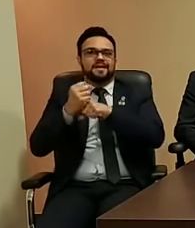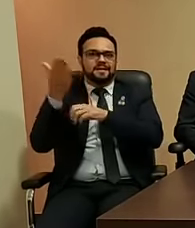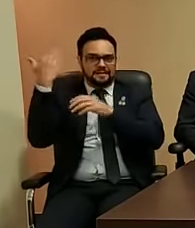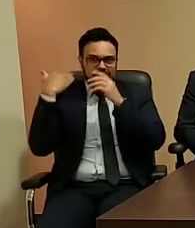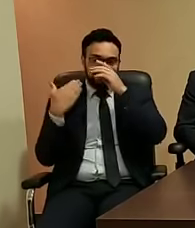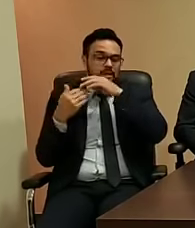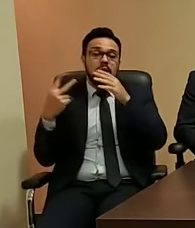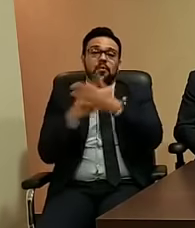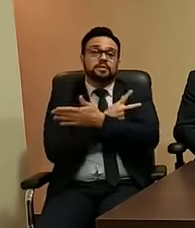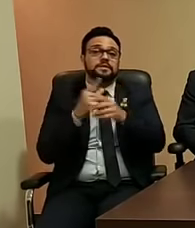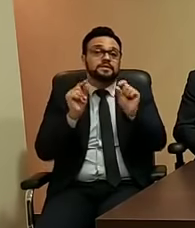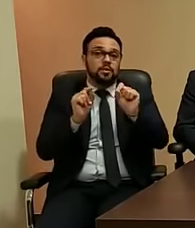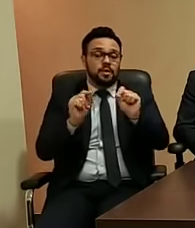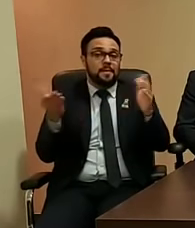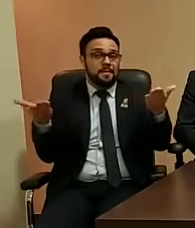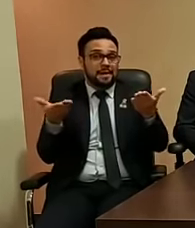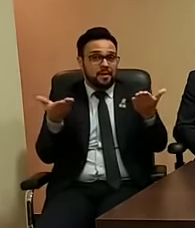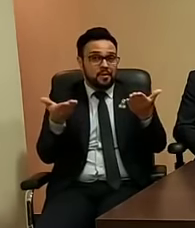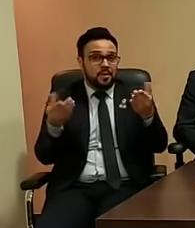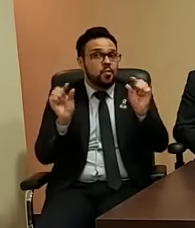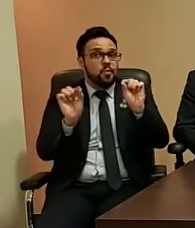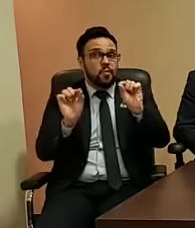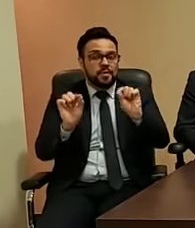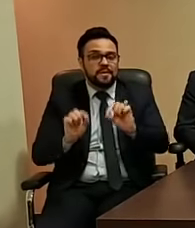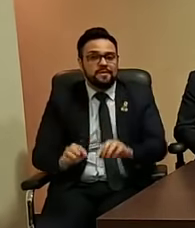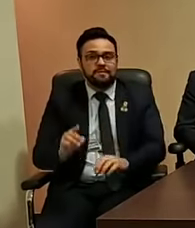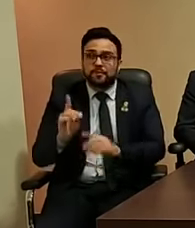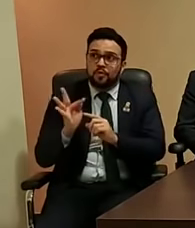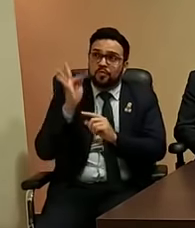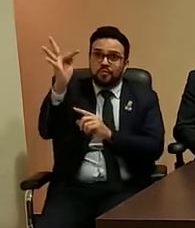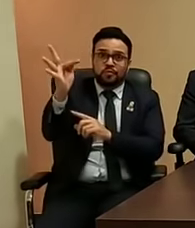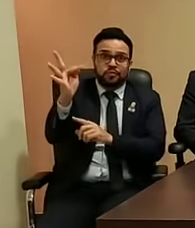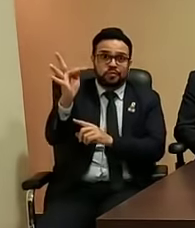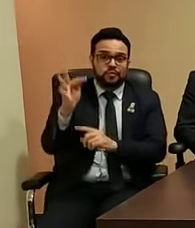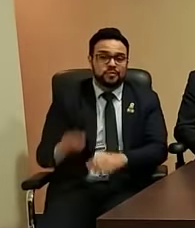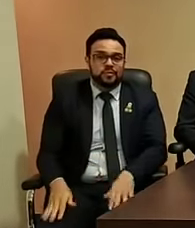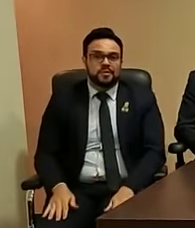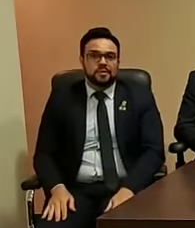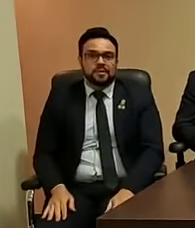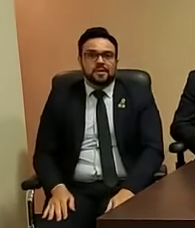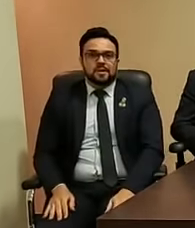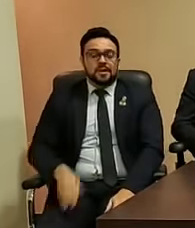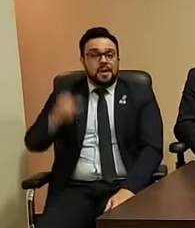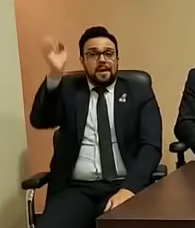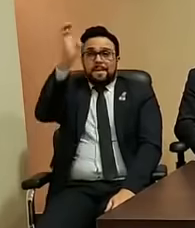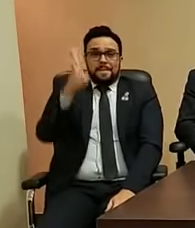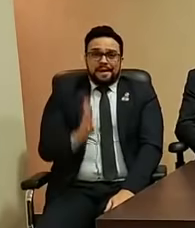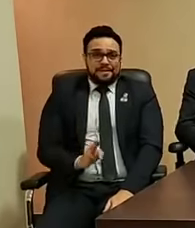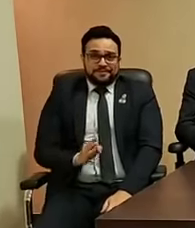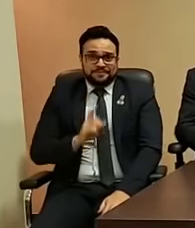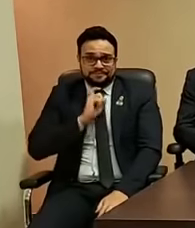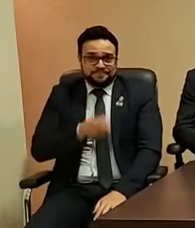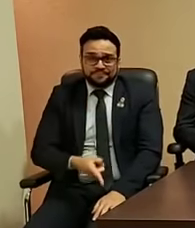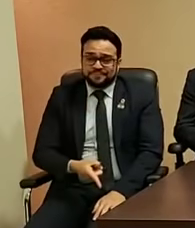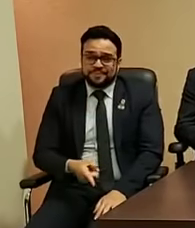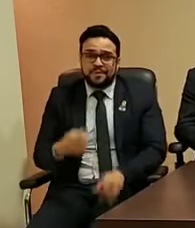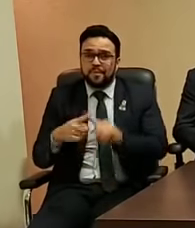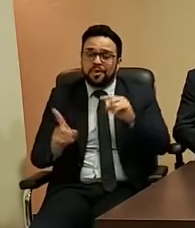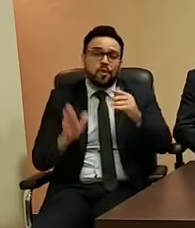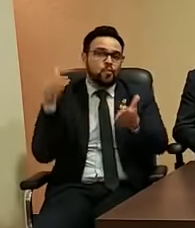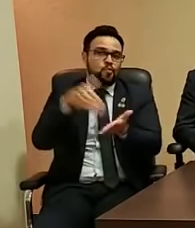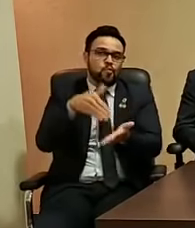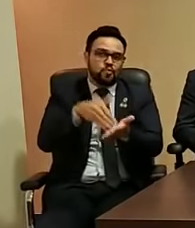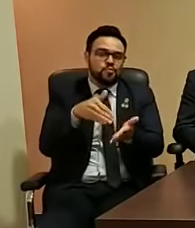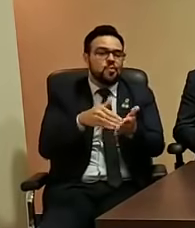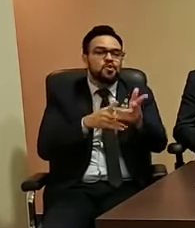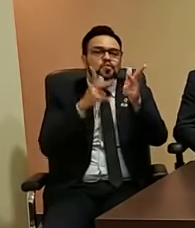caiu? A grande vantagem agora, né, no futuro, o Brasil não cai mais, porque já chegou no último lugar. Tá certo? É igual aquele